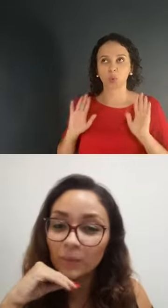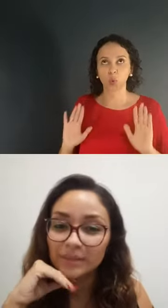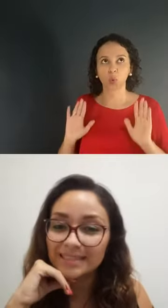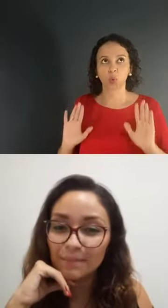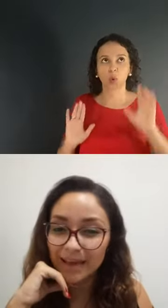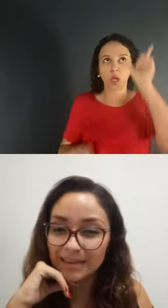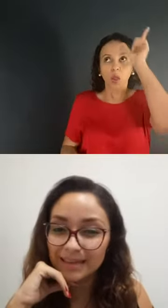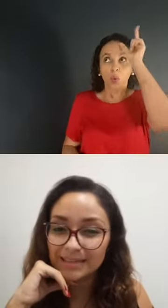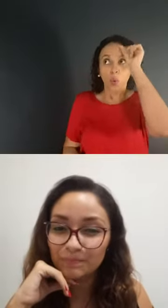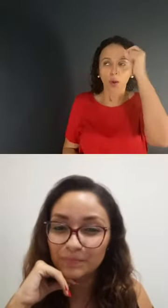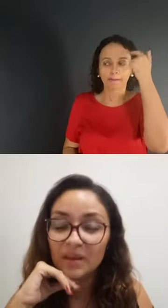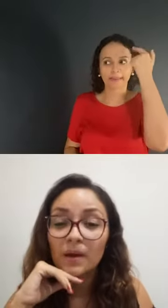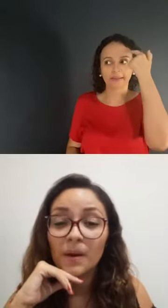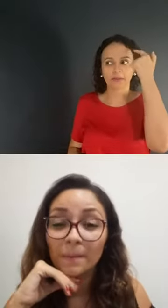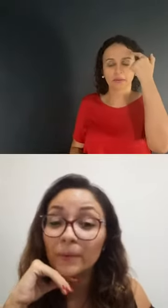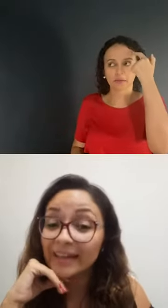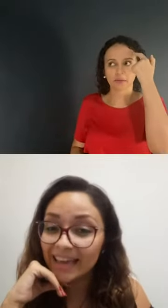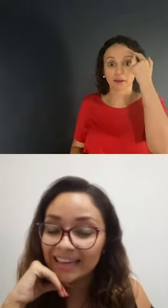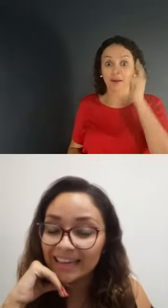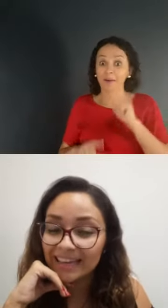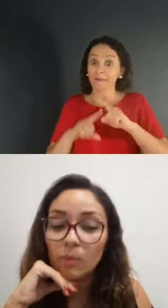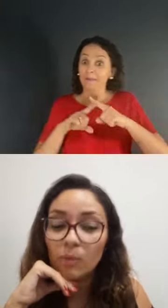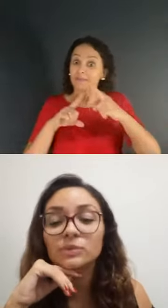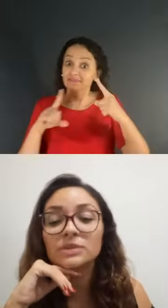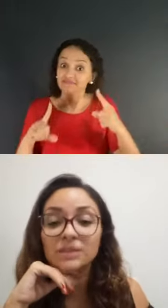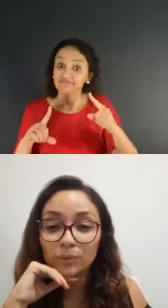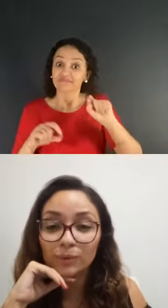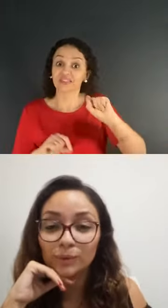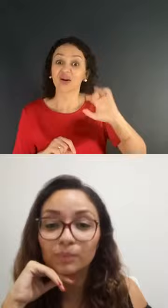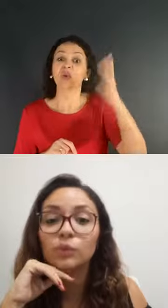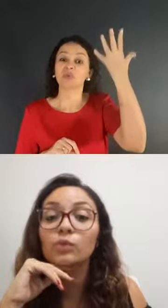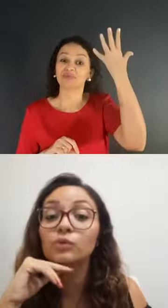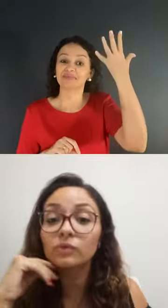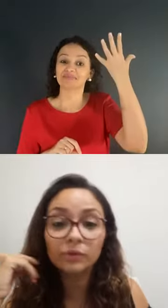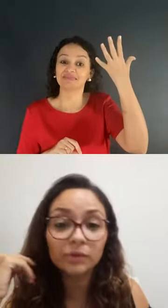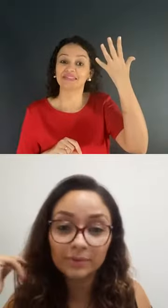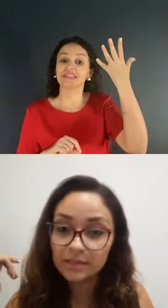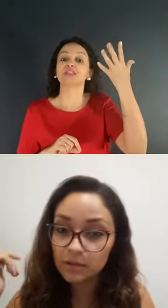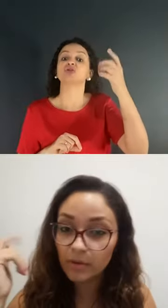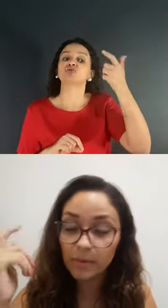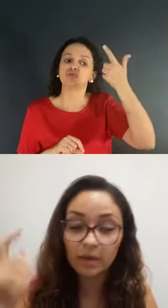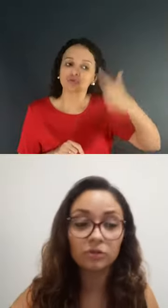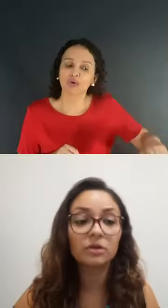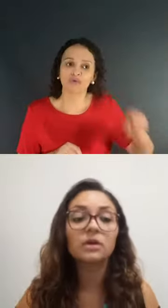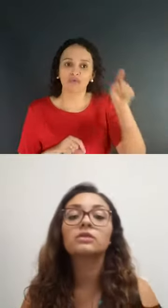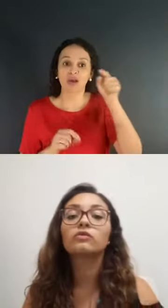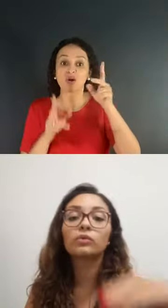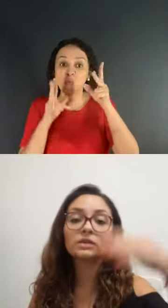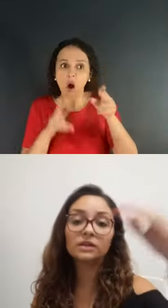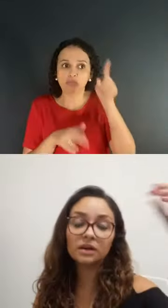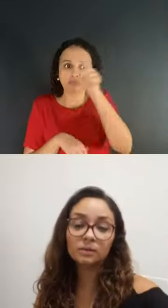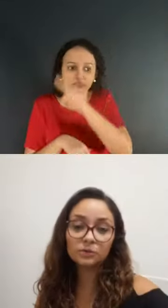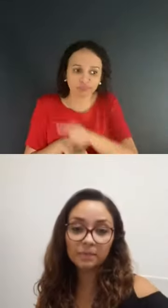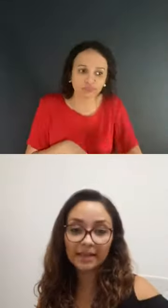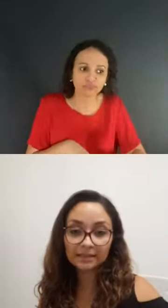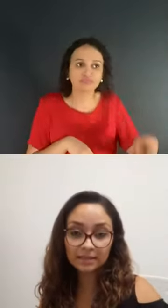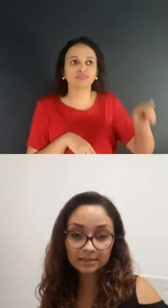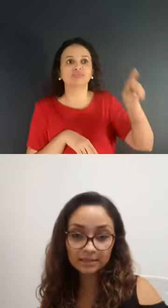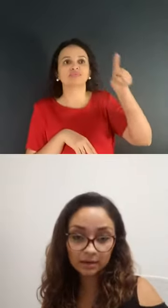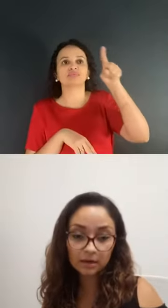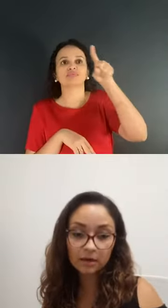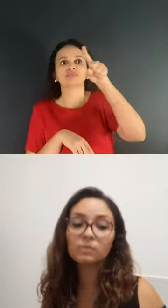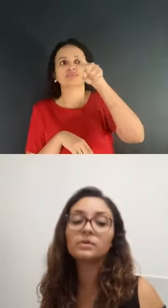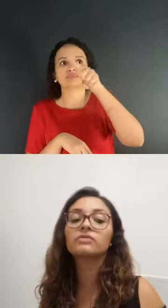vai acontecer mais. Porém, como é um círculo, tudo volta a acontecer novamente. Então, voltamos para